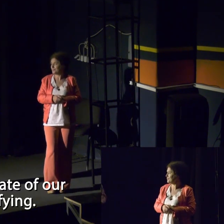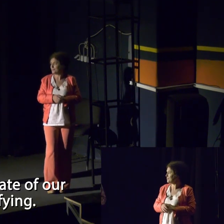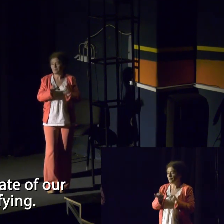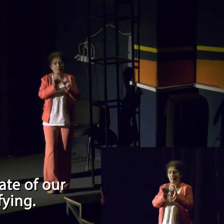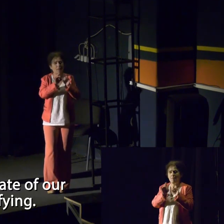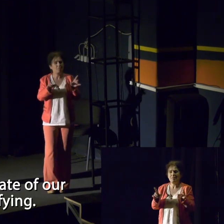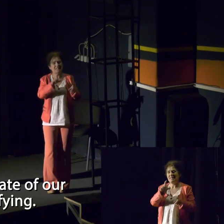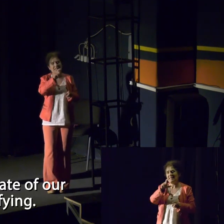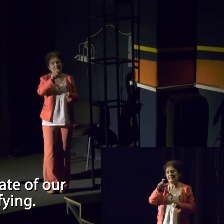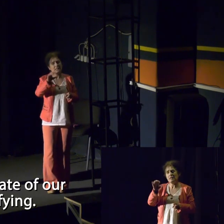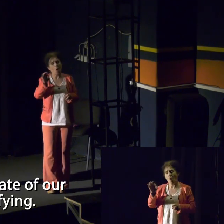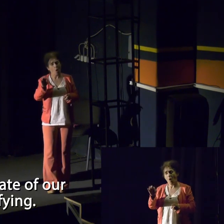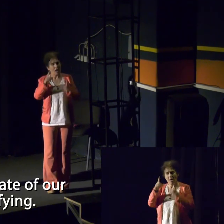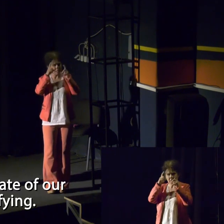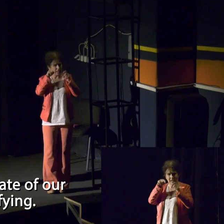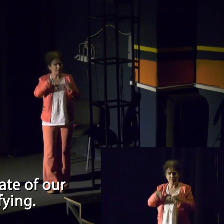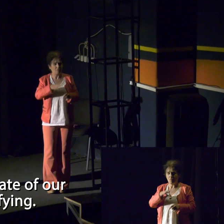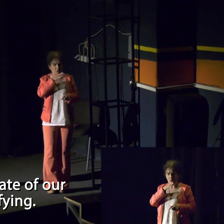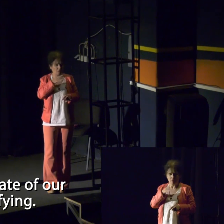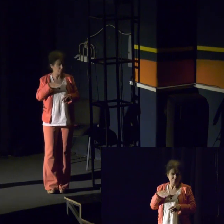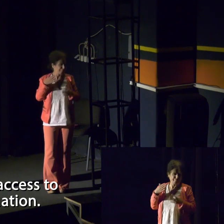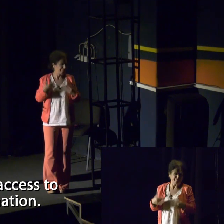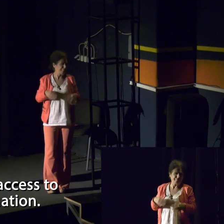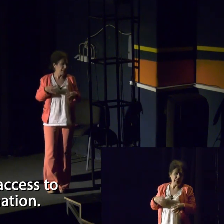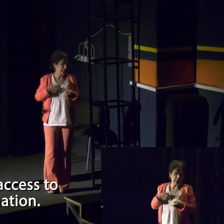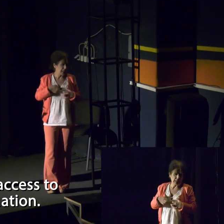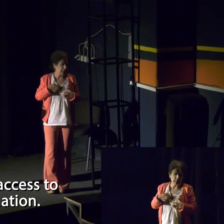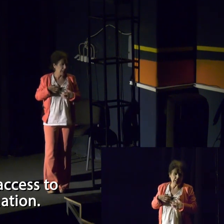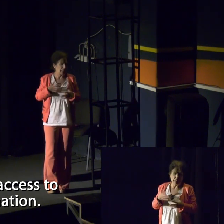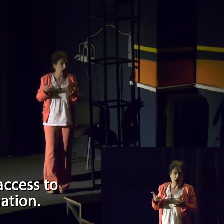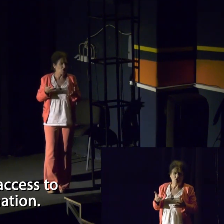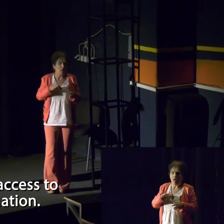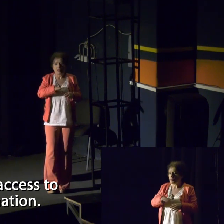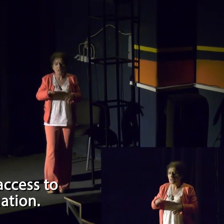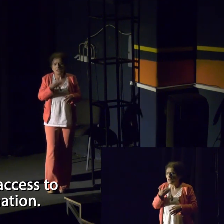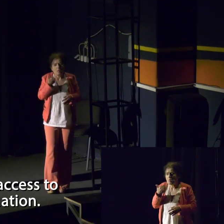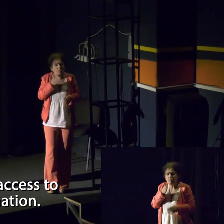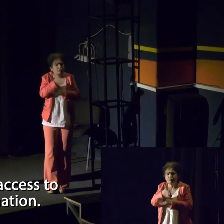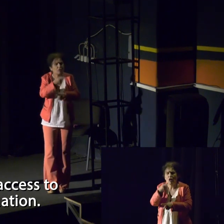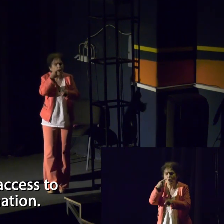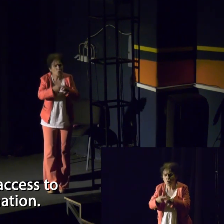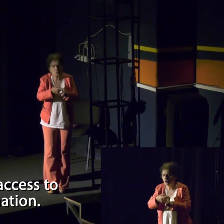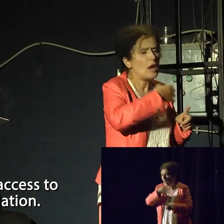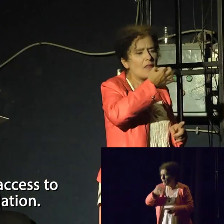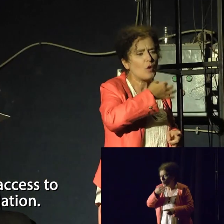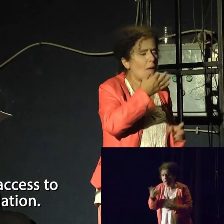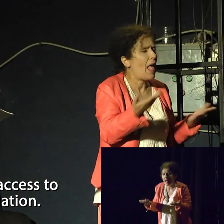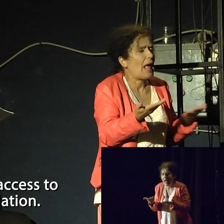Без ССО сликата во нашето општество е страшна. Децата немаат каде да добијат пристап до точни